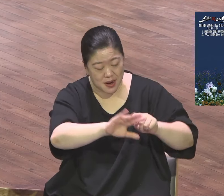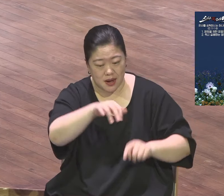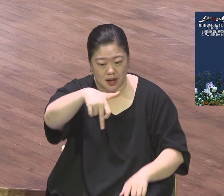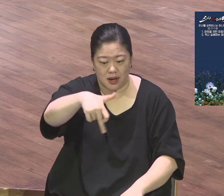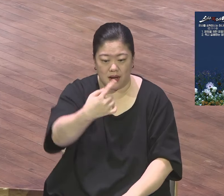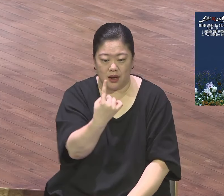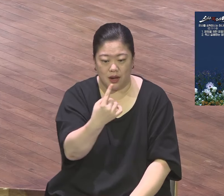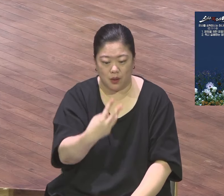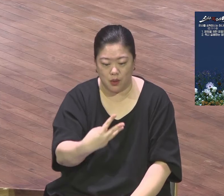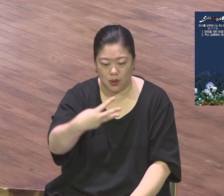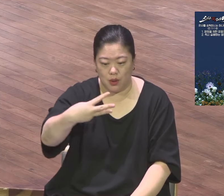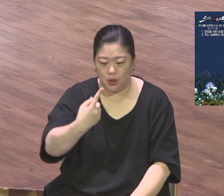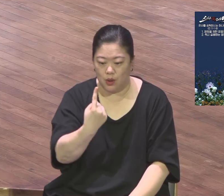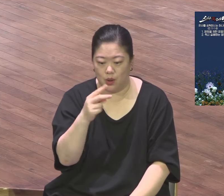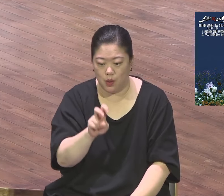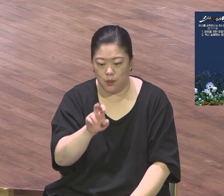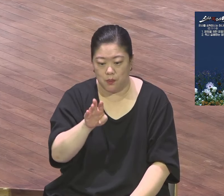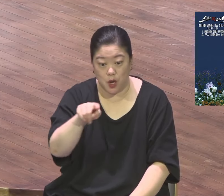신대륙을